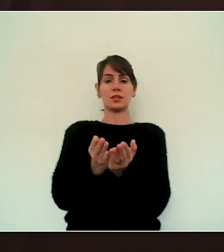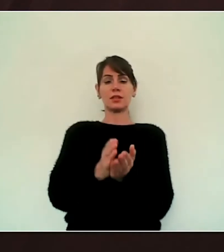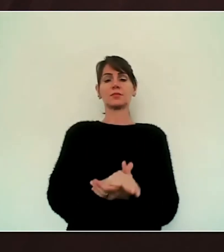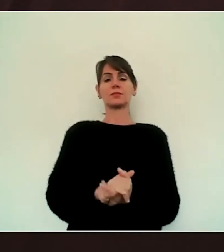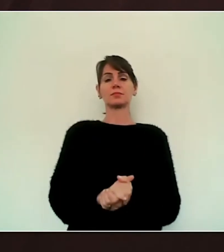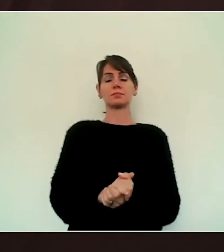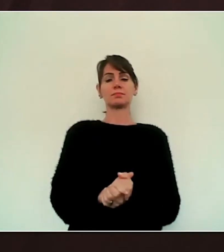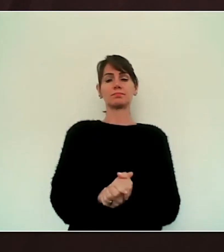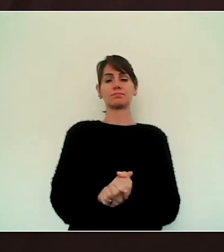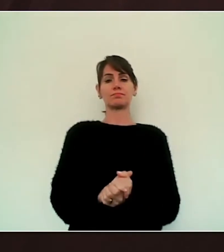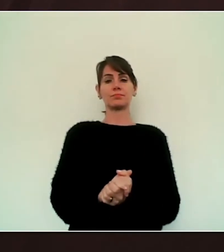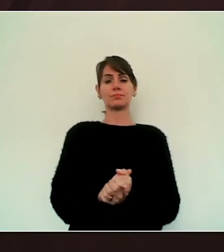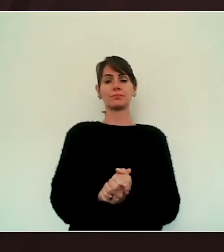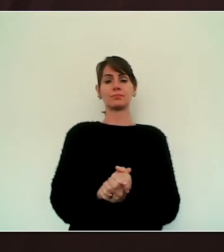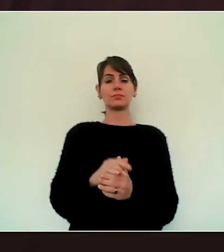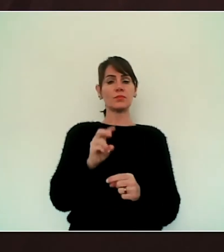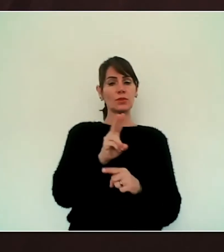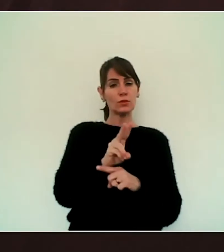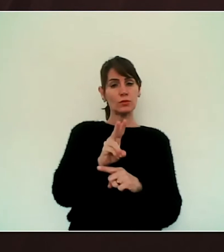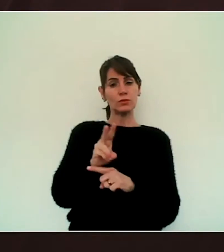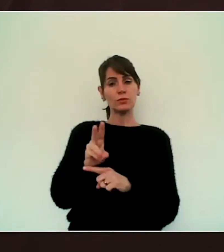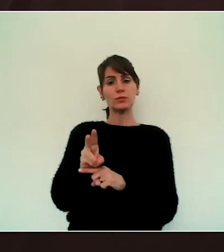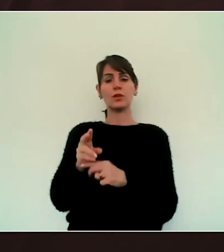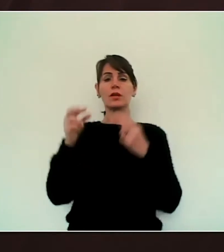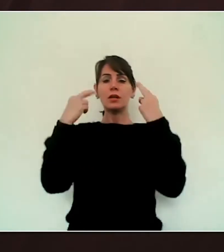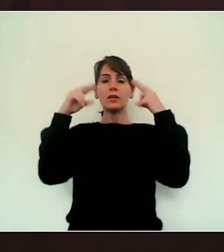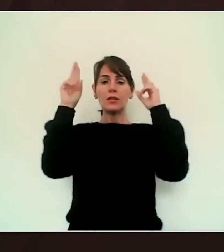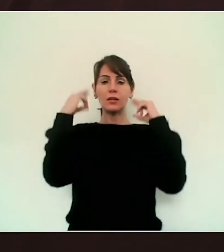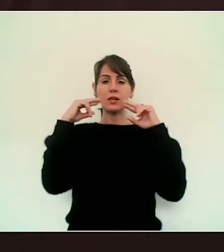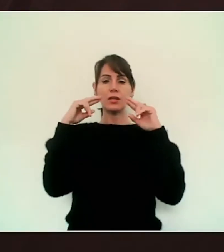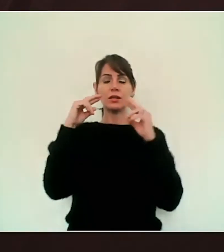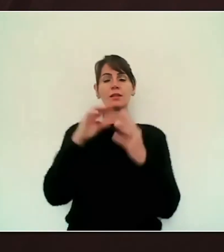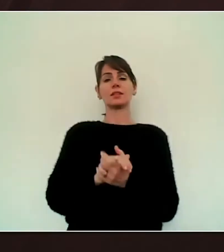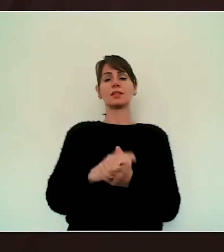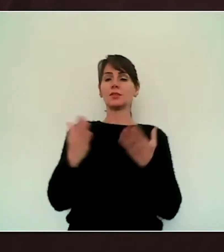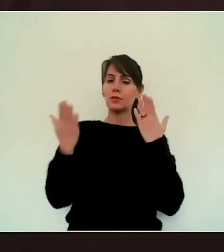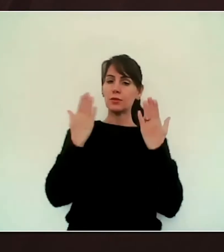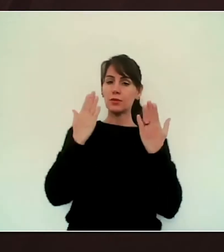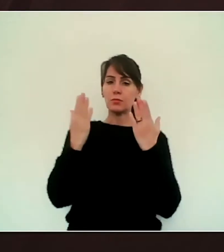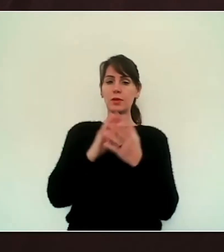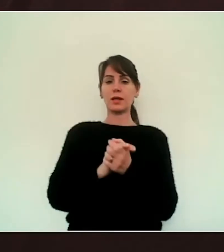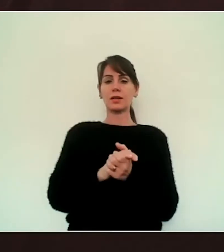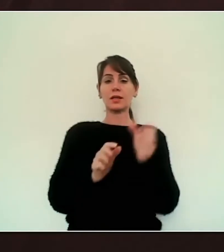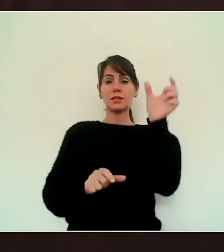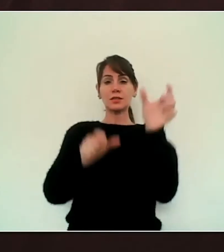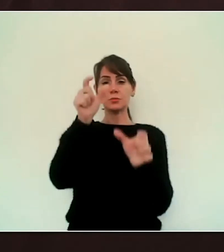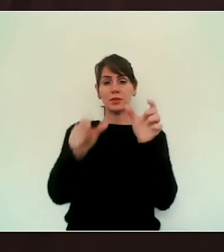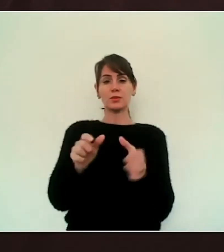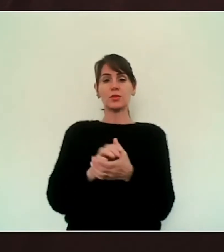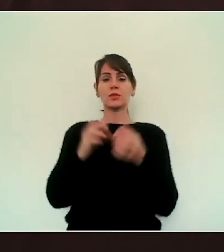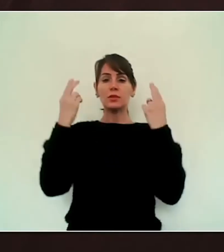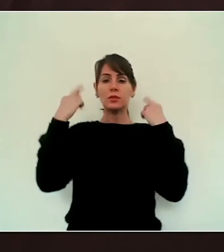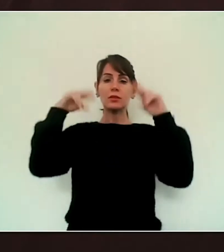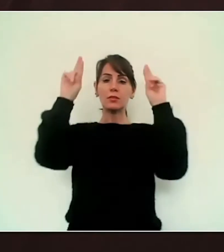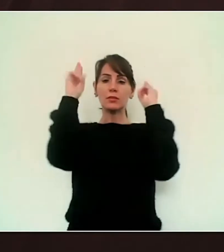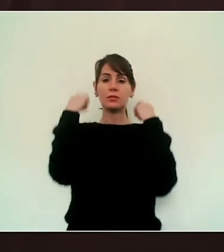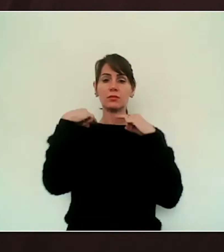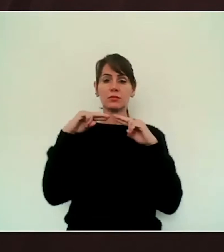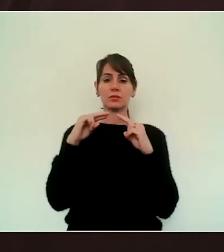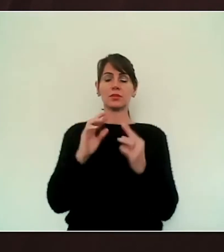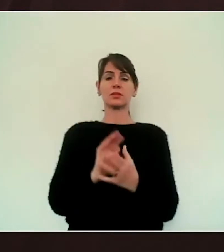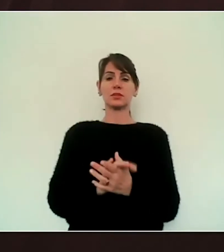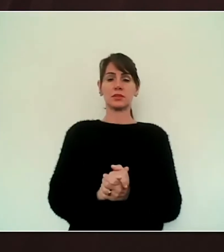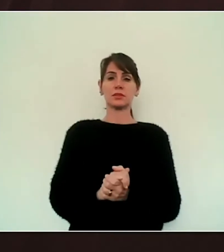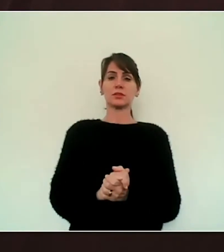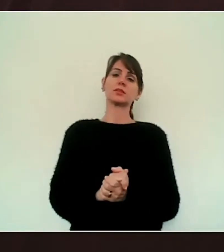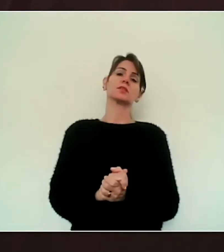pastoreia as minhas ovelhas e apacenta as minhas ovelhas. É ou não é? Então, irmãos, essa é a vida da